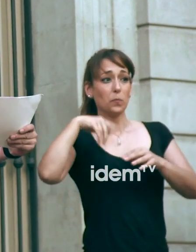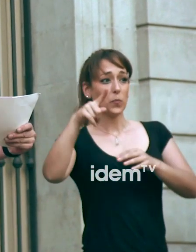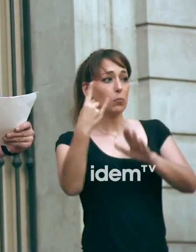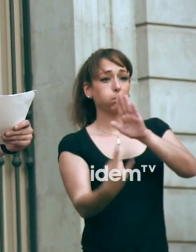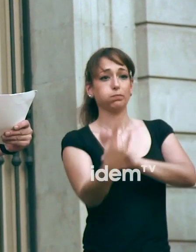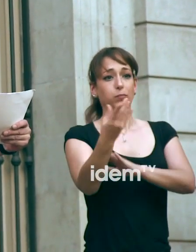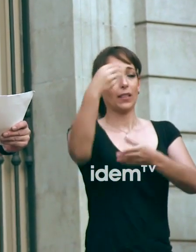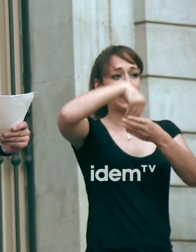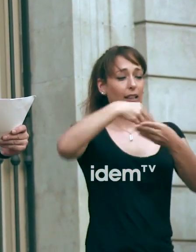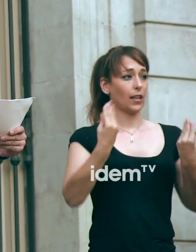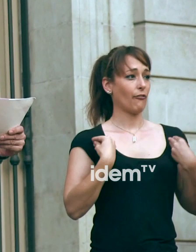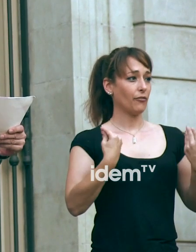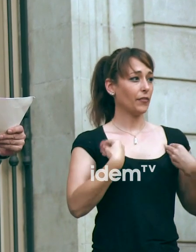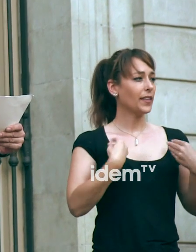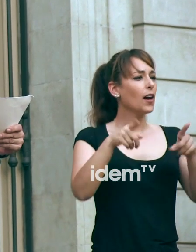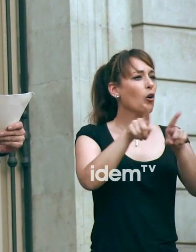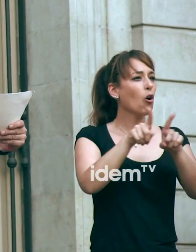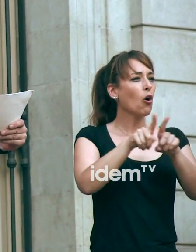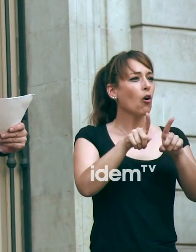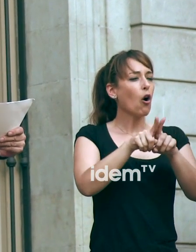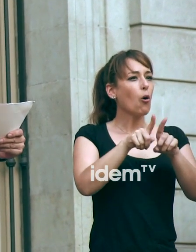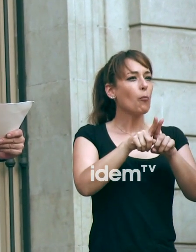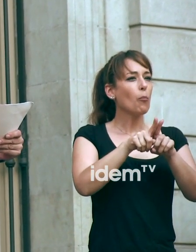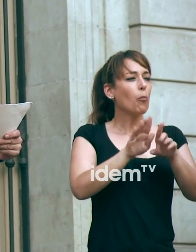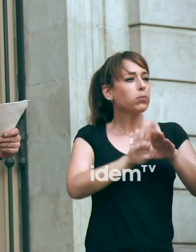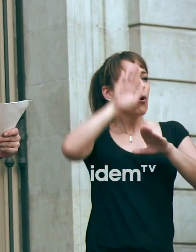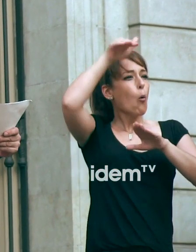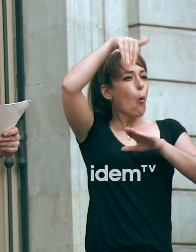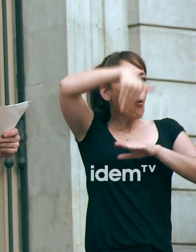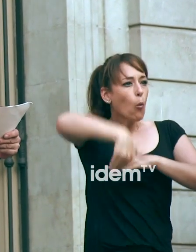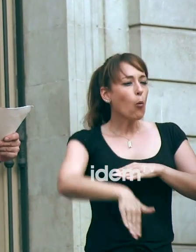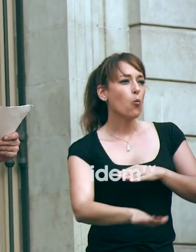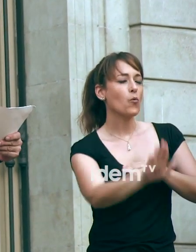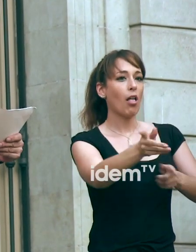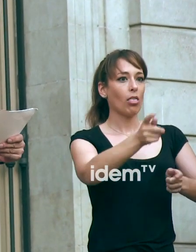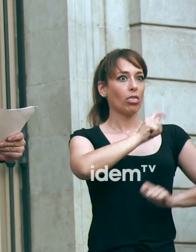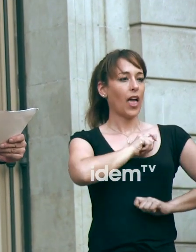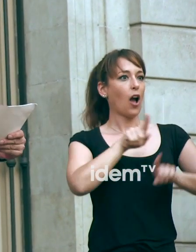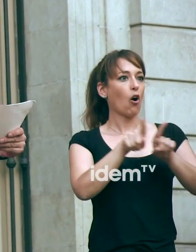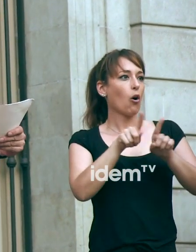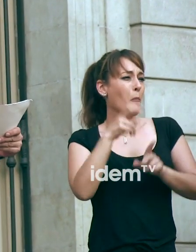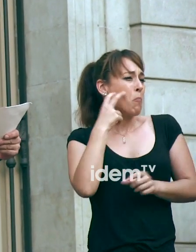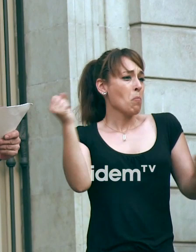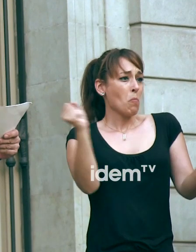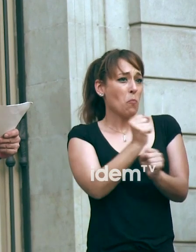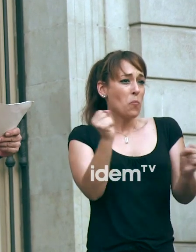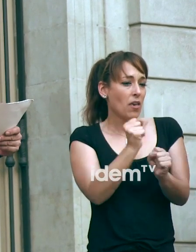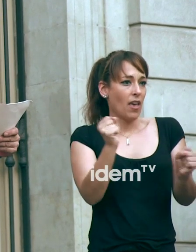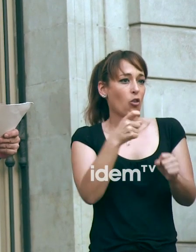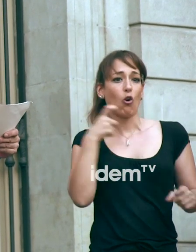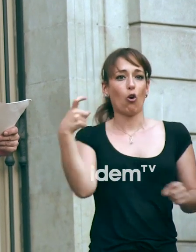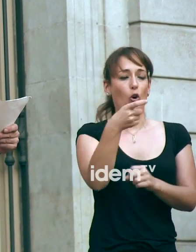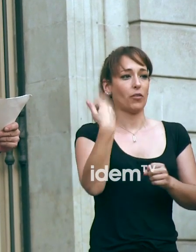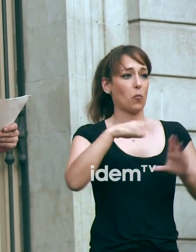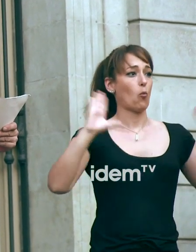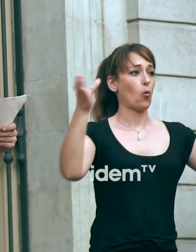vides, provocant una onada terrible de por i de discriminació contra el nostre col·lectiu.